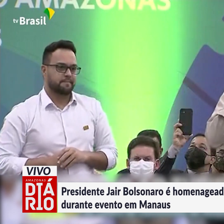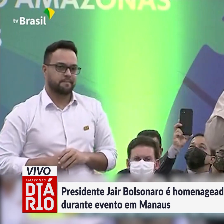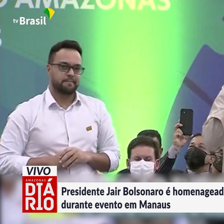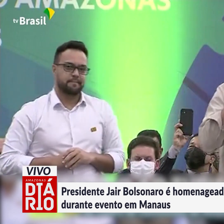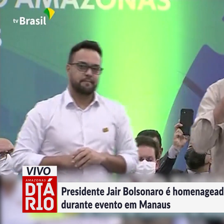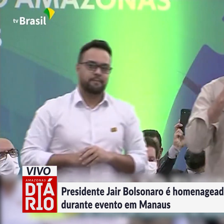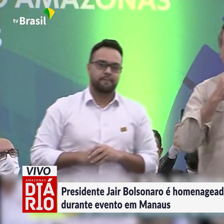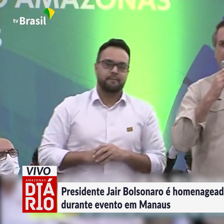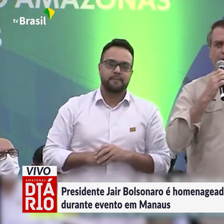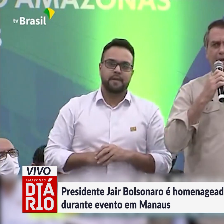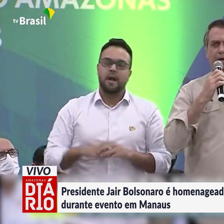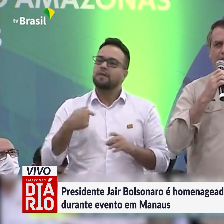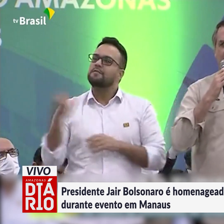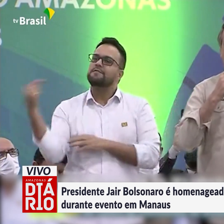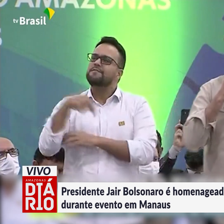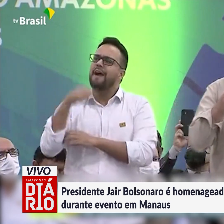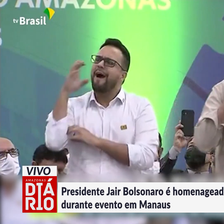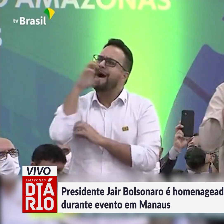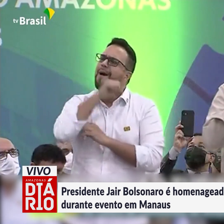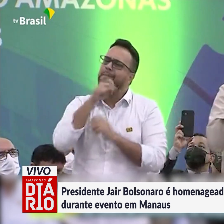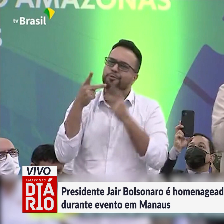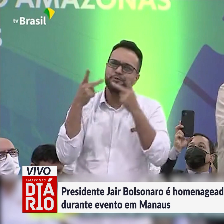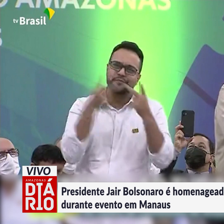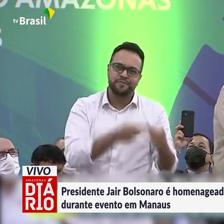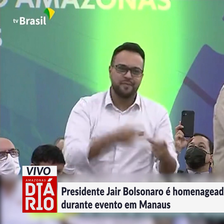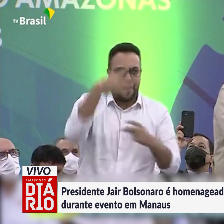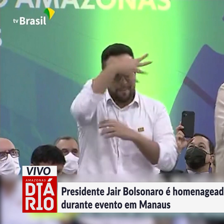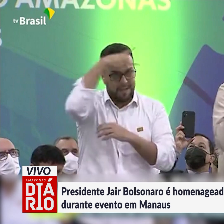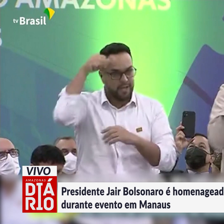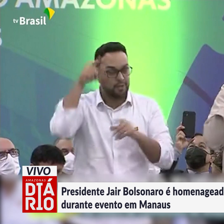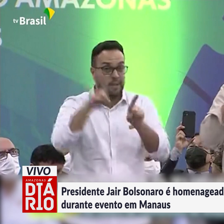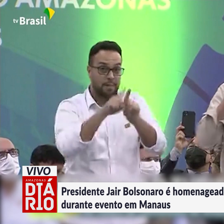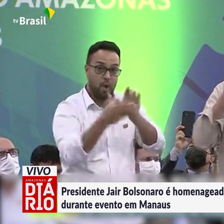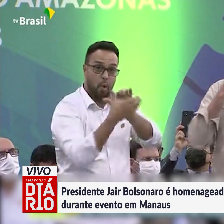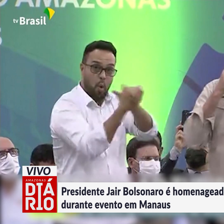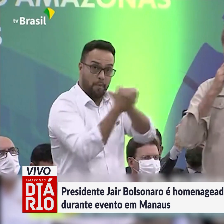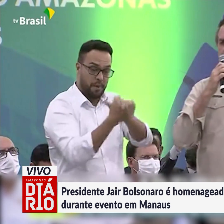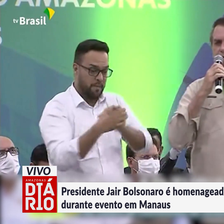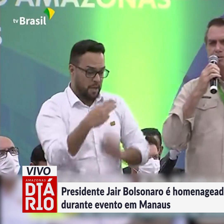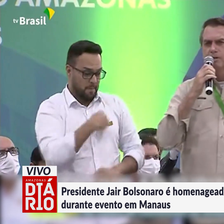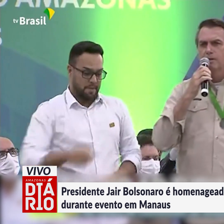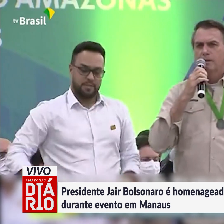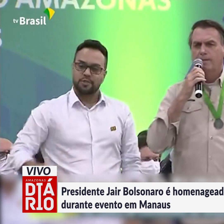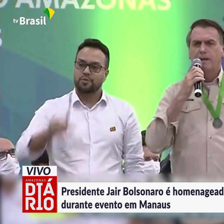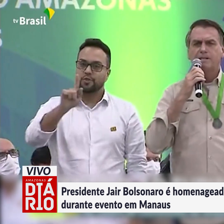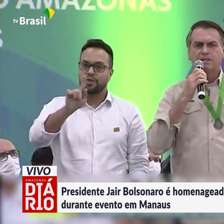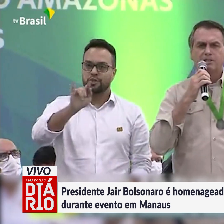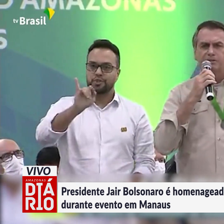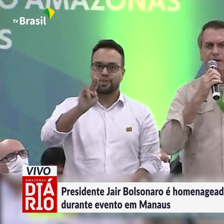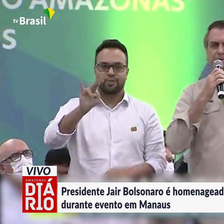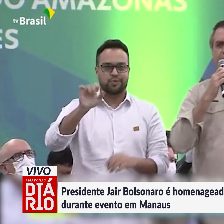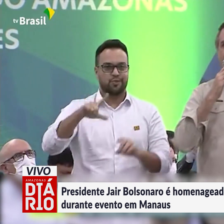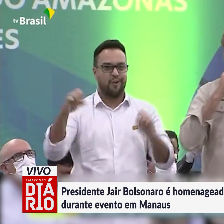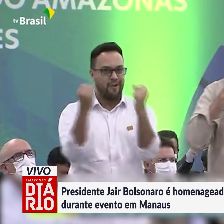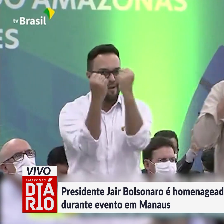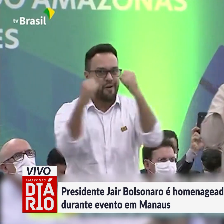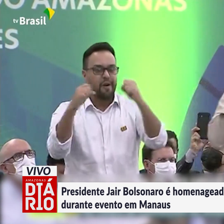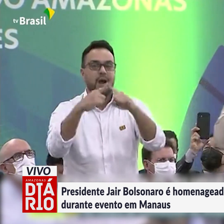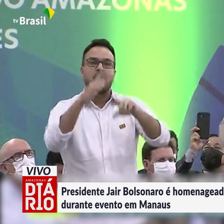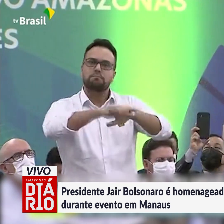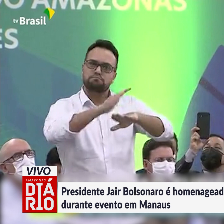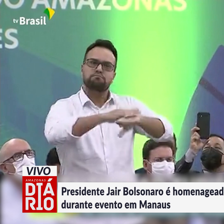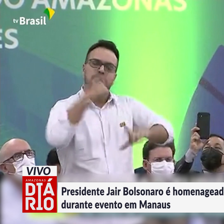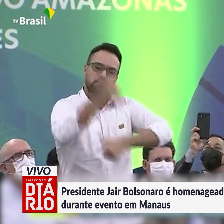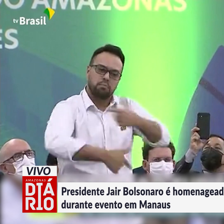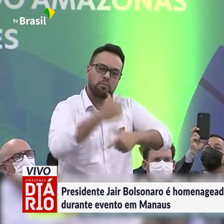Nesta rápida passagem por Manaus, cumprimento aqui o ministro Gilson pela iniciativa dessa